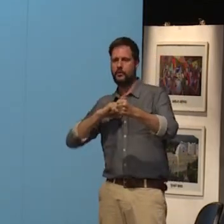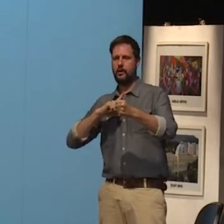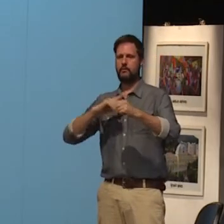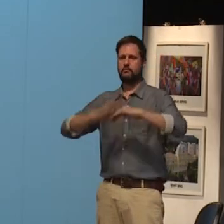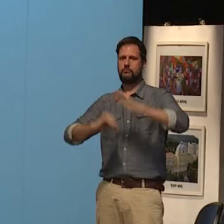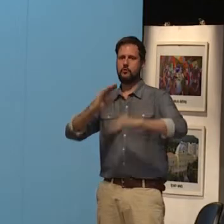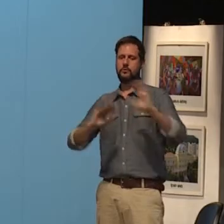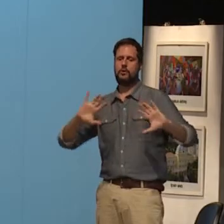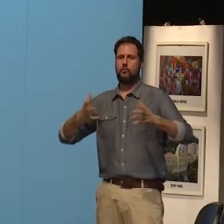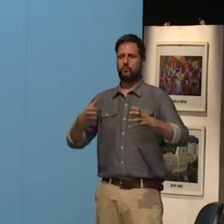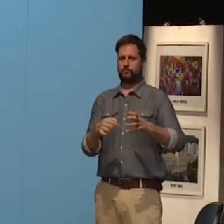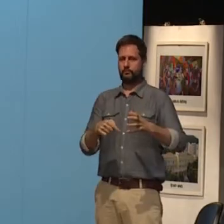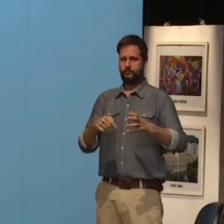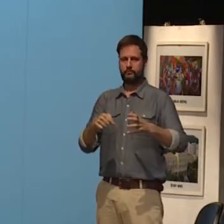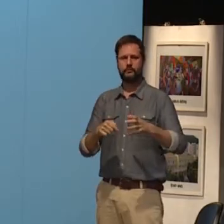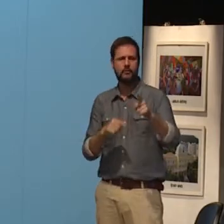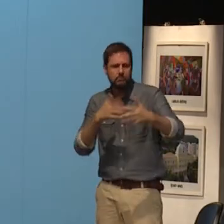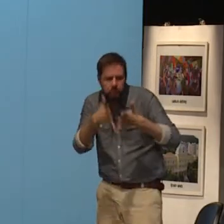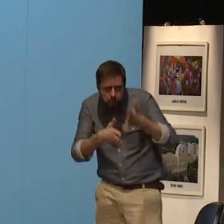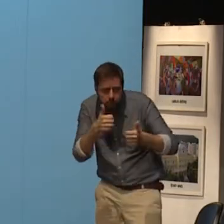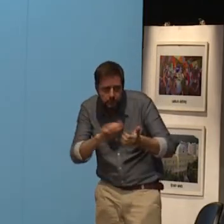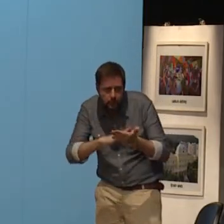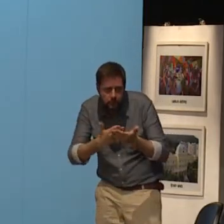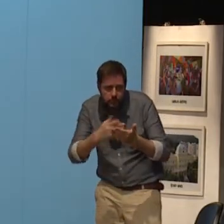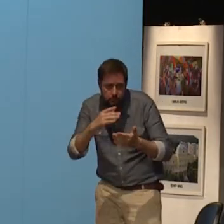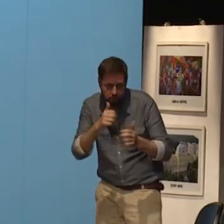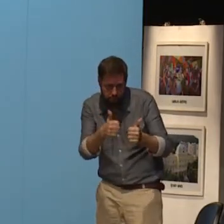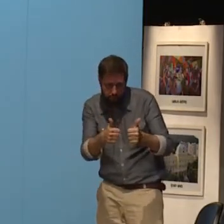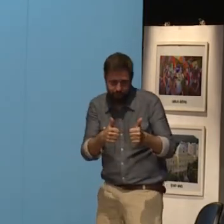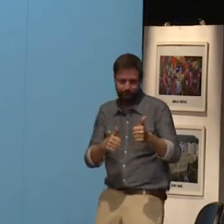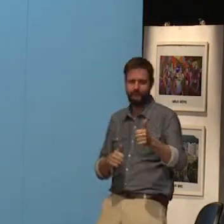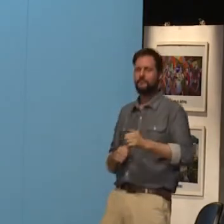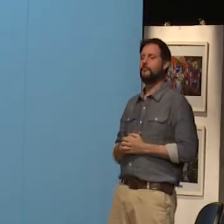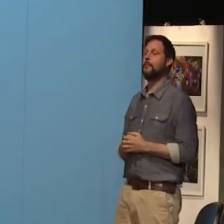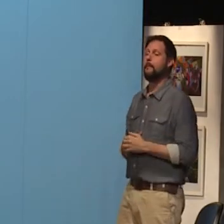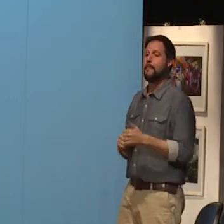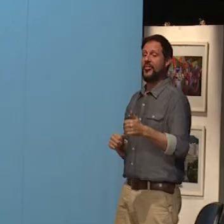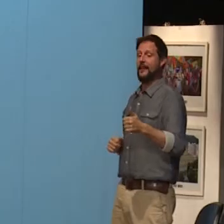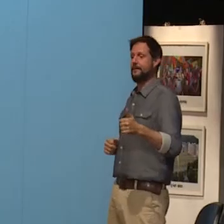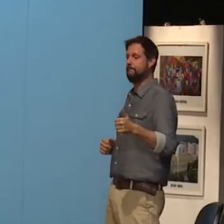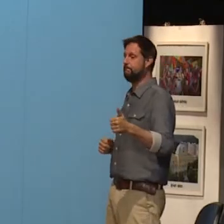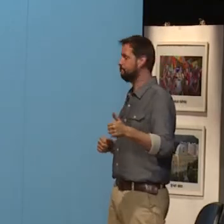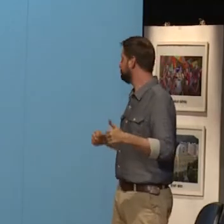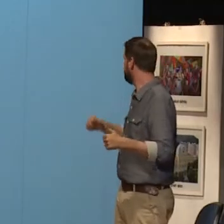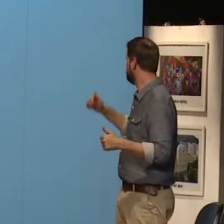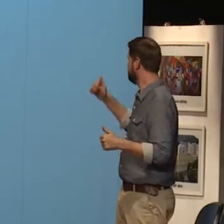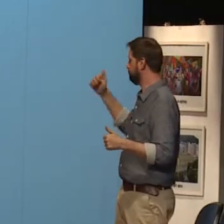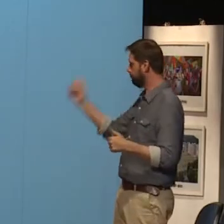na base da academia, de produção desse profissional, né, para fazer a interpretação aí também? Para o surdo